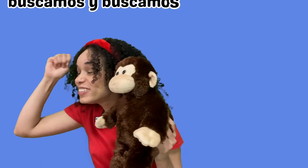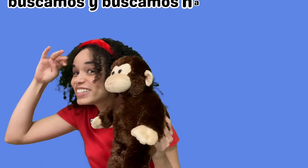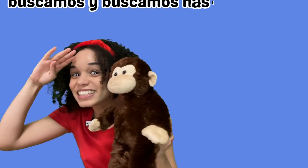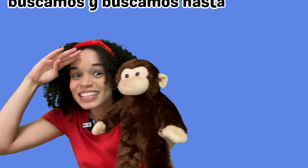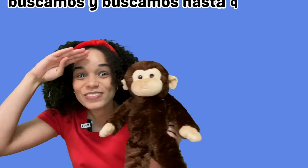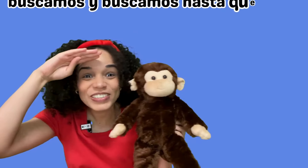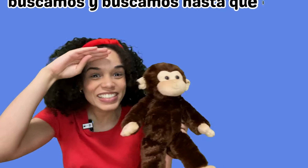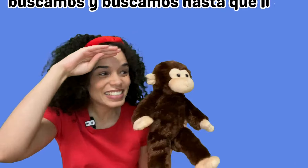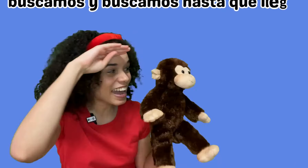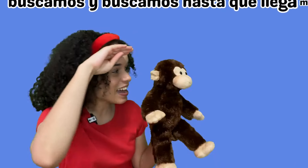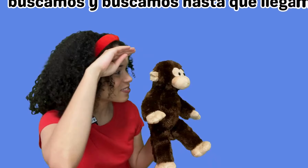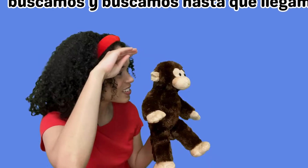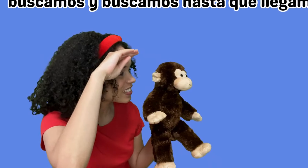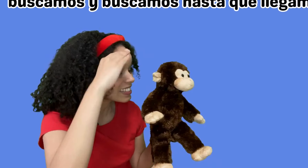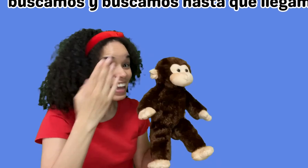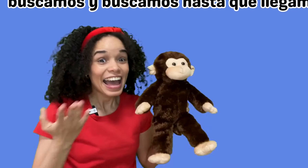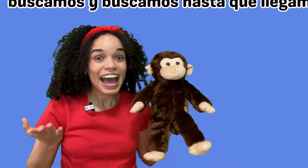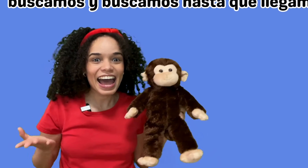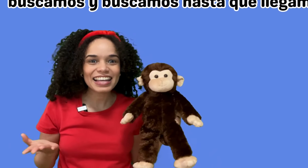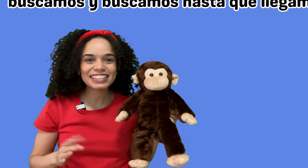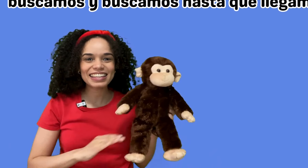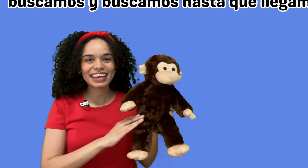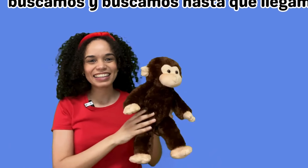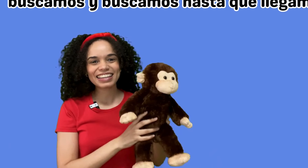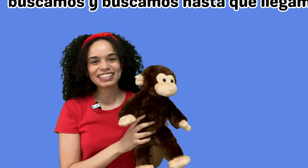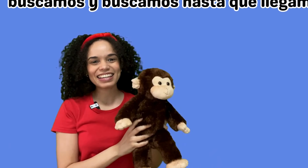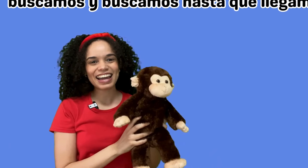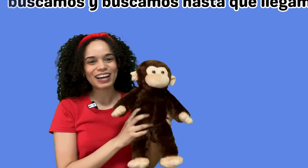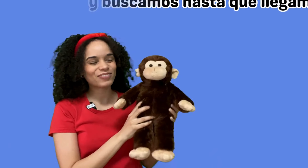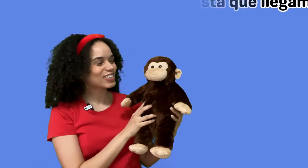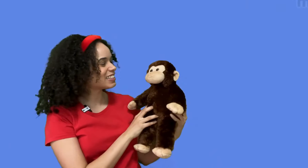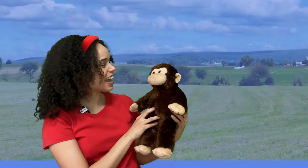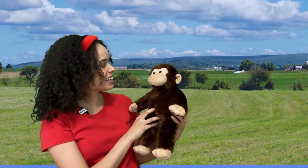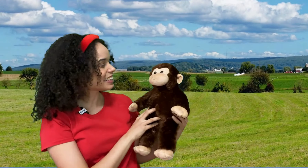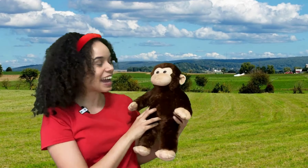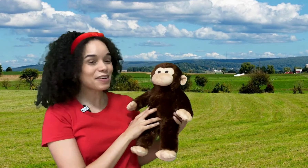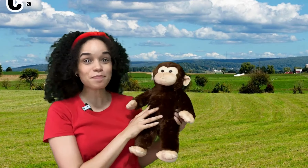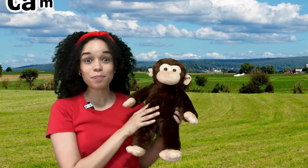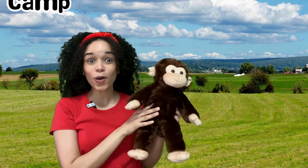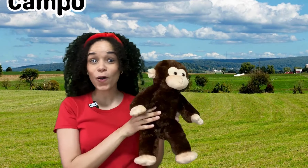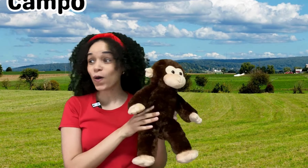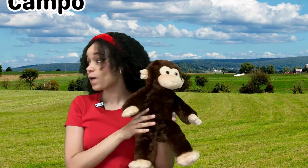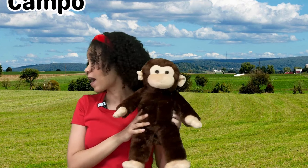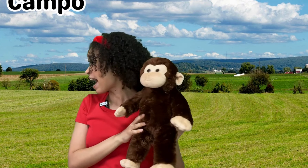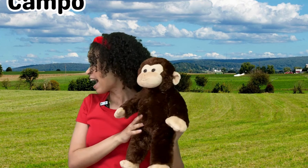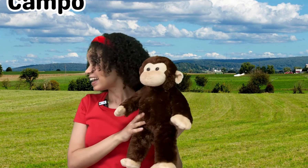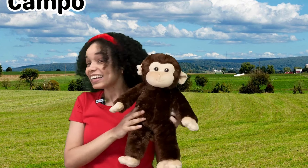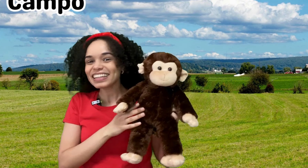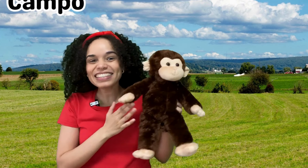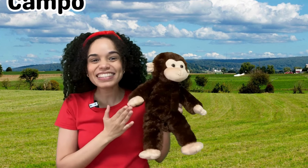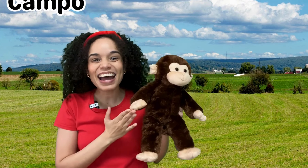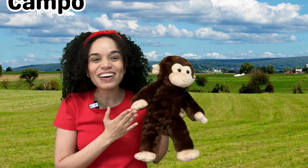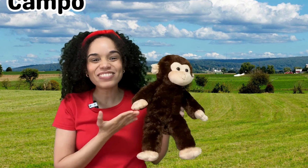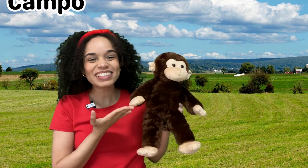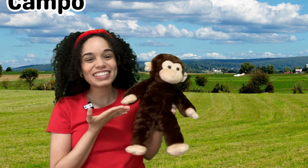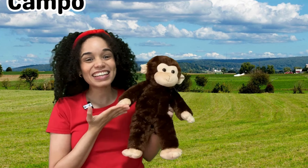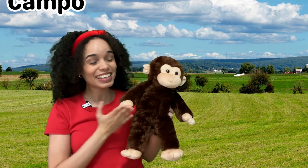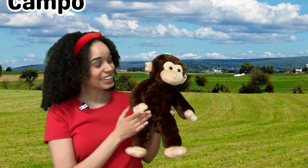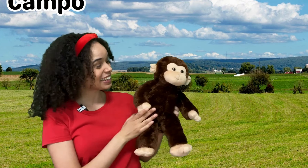y buscamos hasta que llegamos al campo está estamos en el